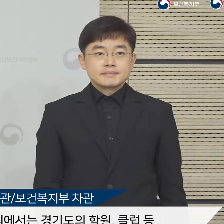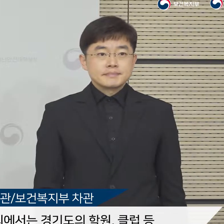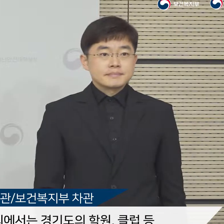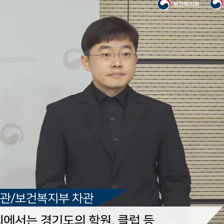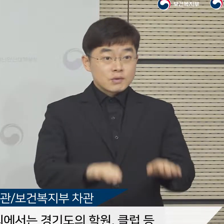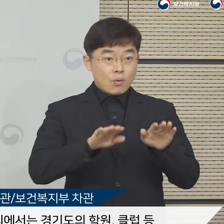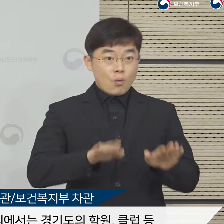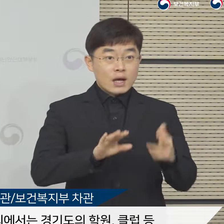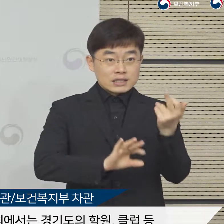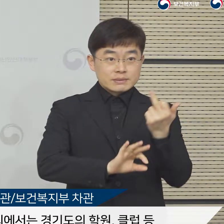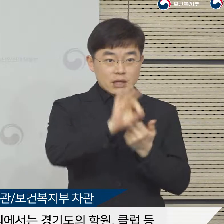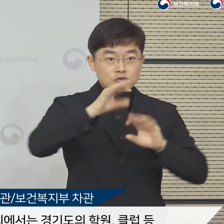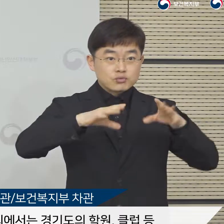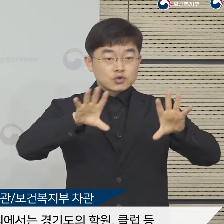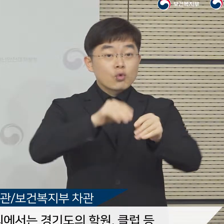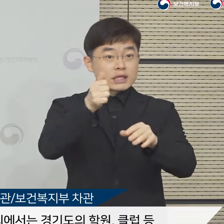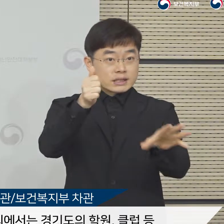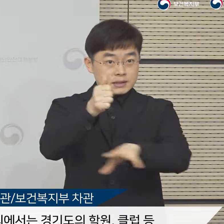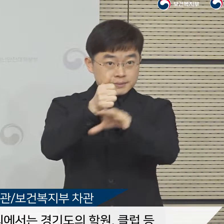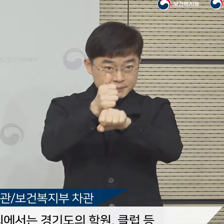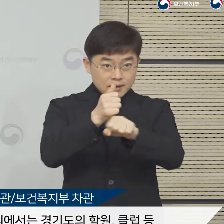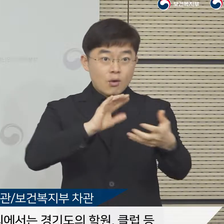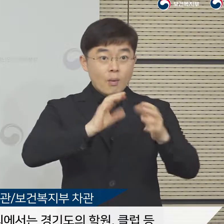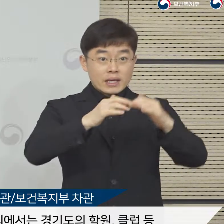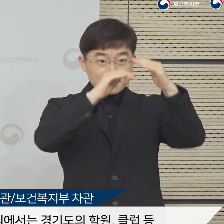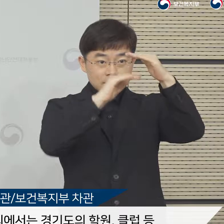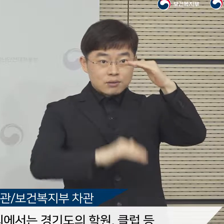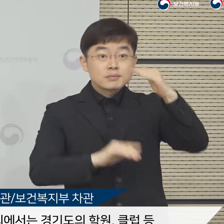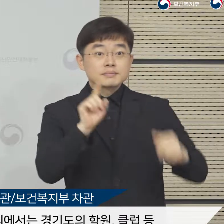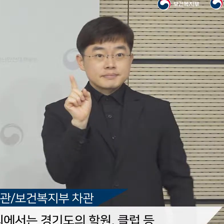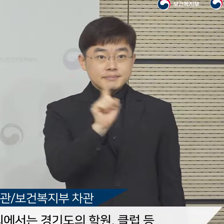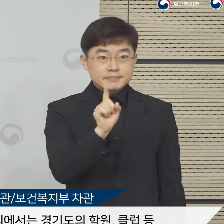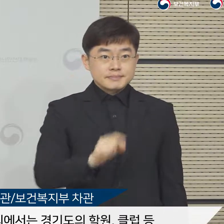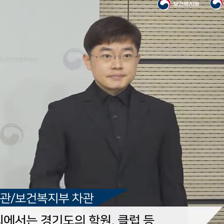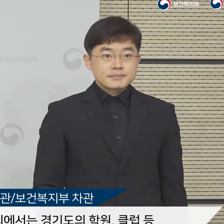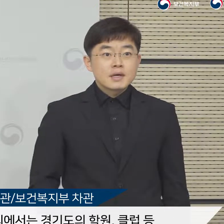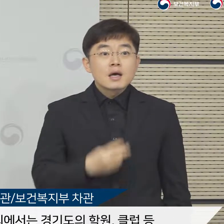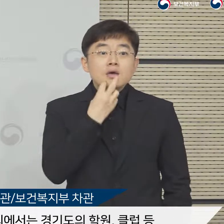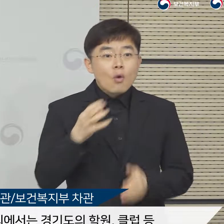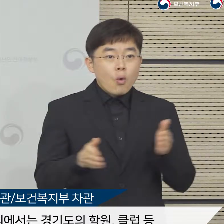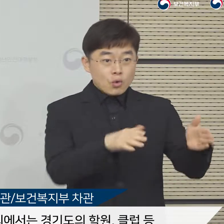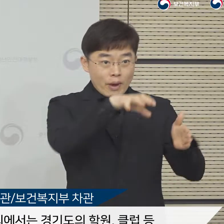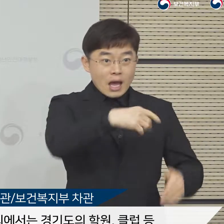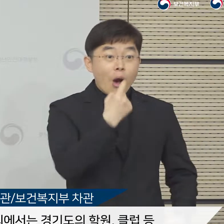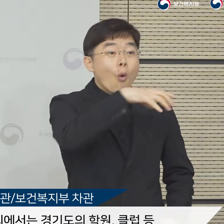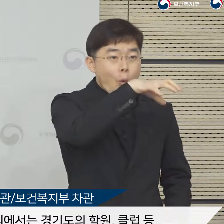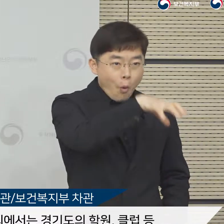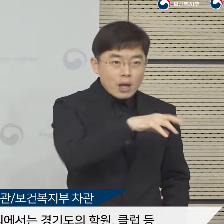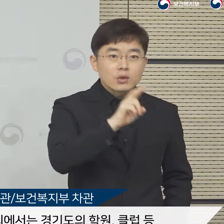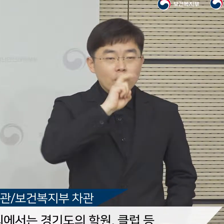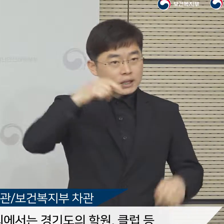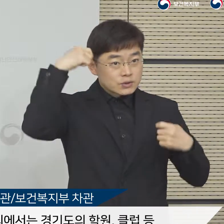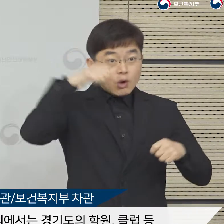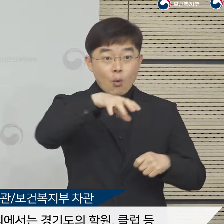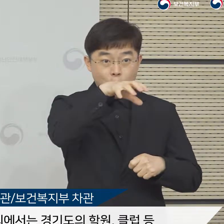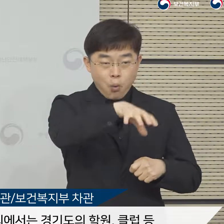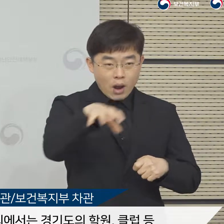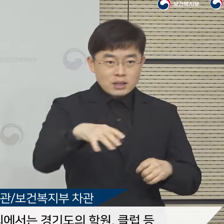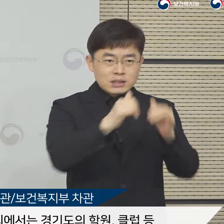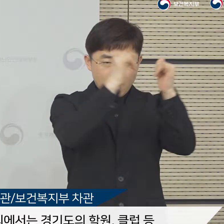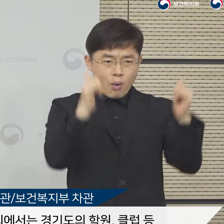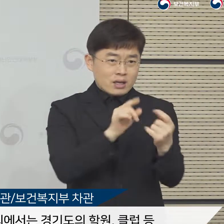오늘 아침 국무총리 주재로 열린 중대본 회의에서는 경기도의 학원, 클럽 등 사회적